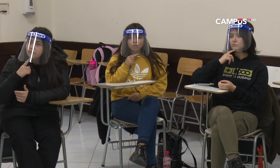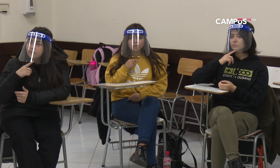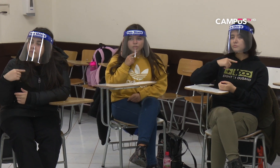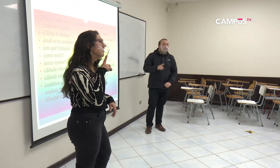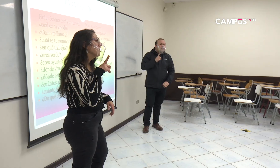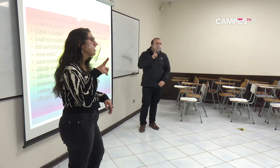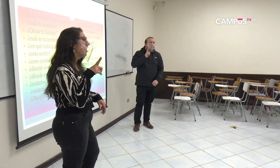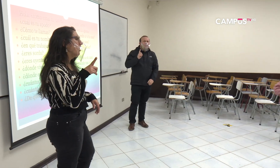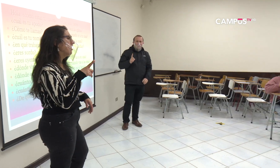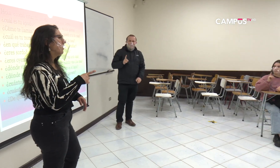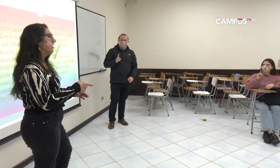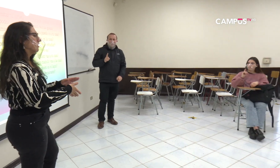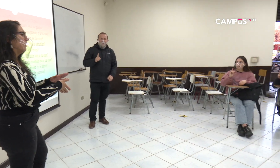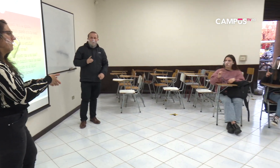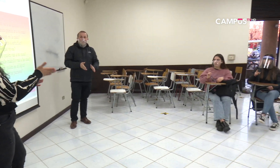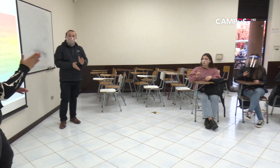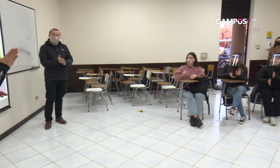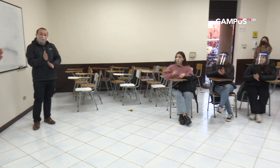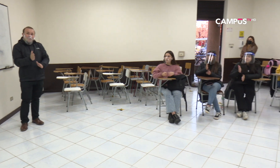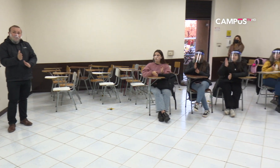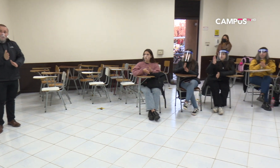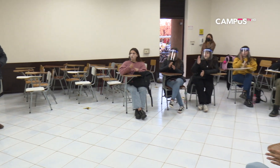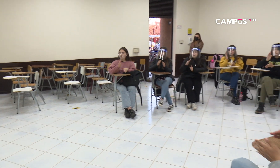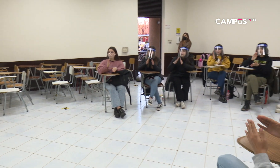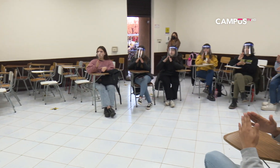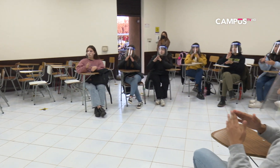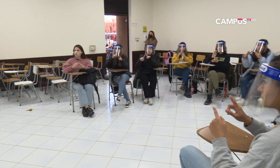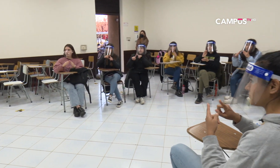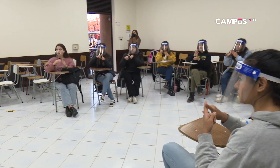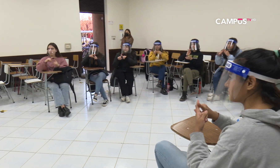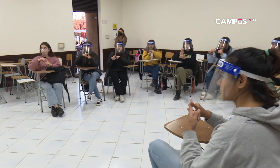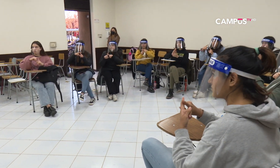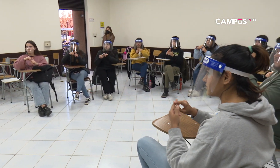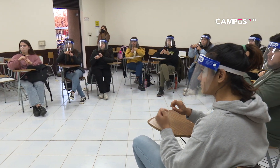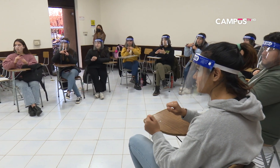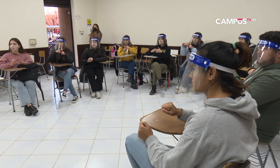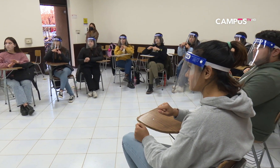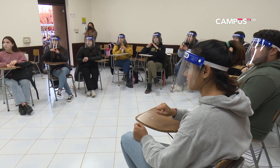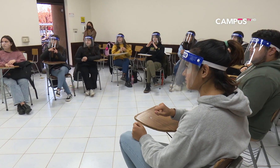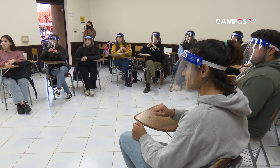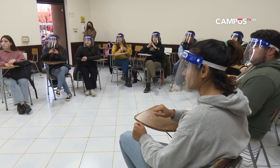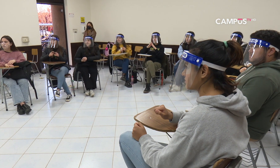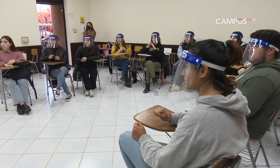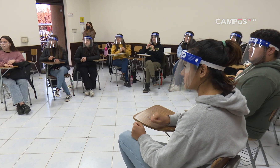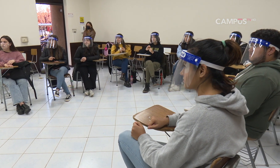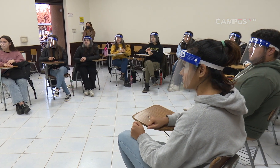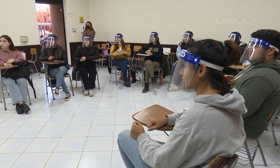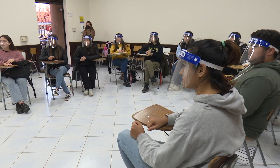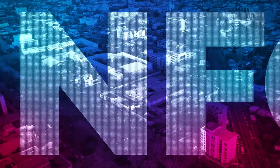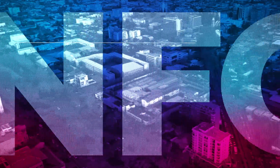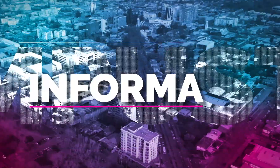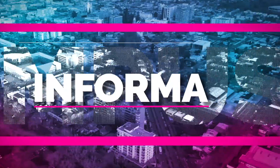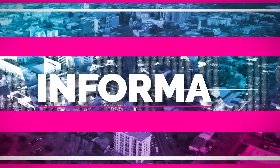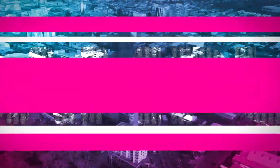uno de los valores de la casa de estudios maulina maulina maulina maulina maulina